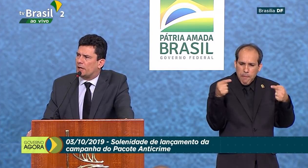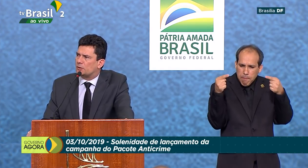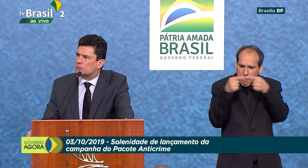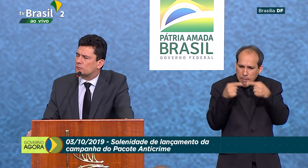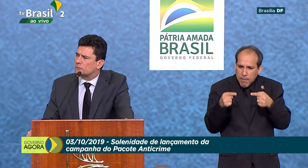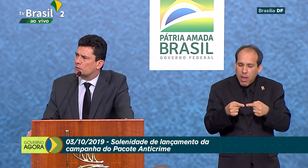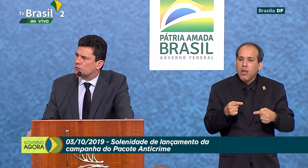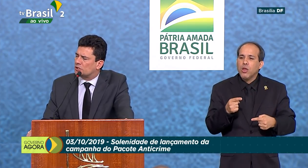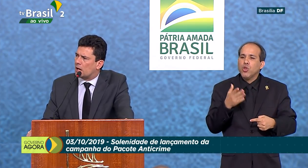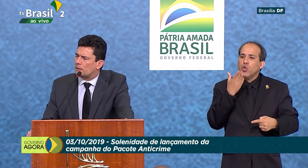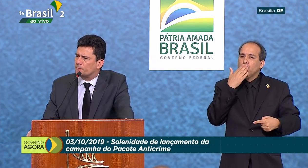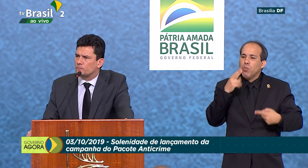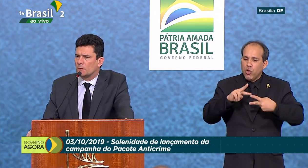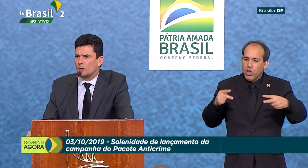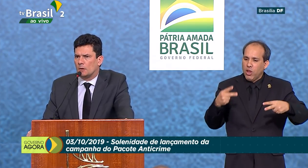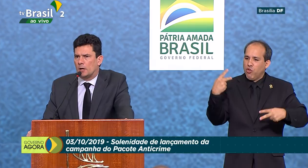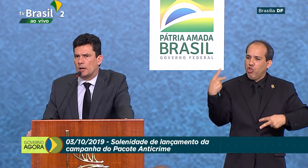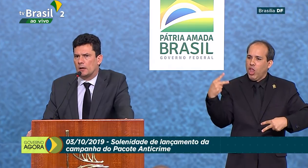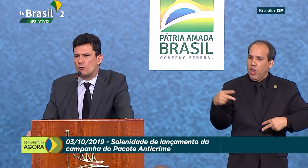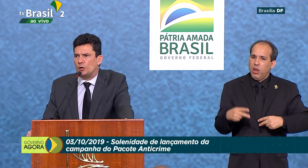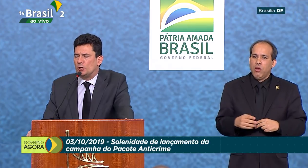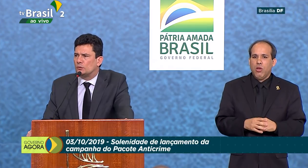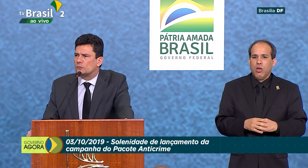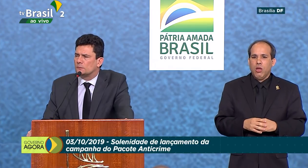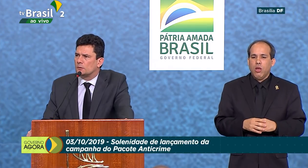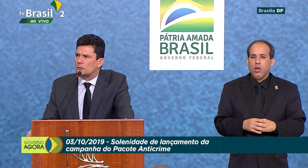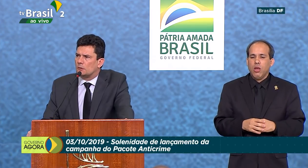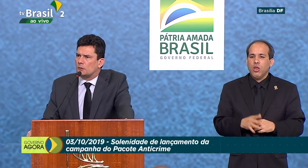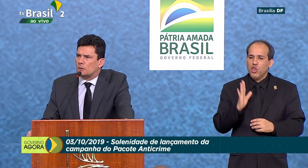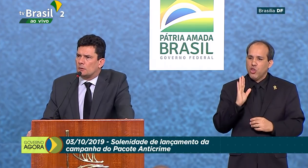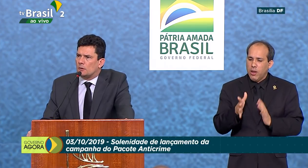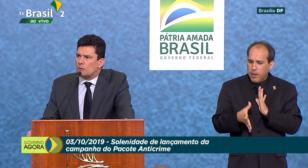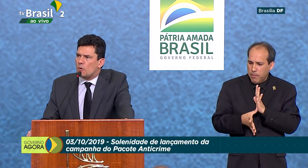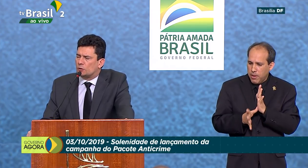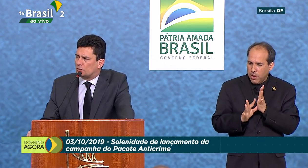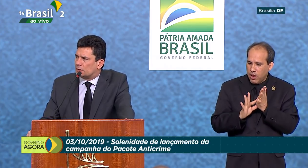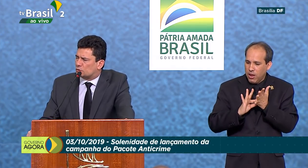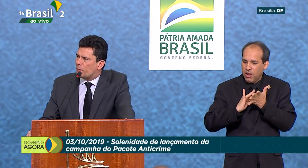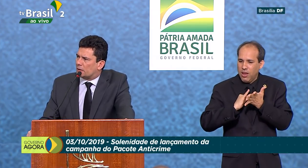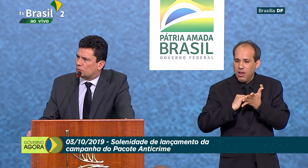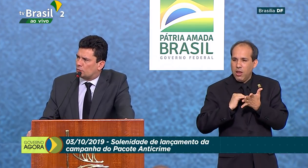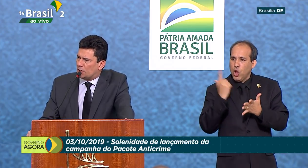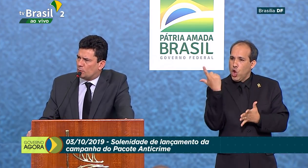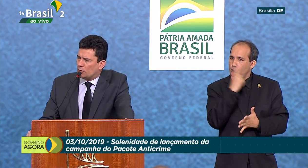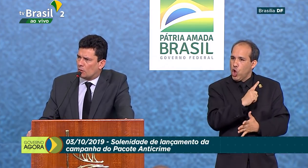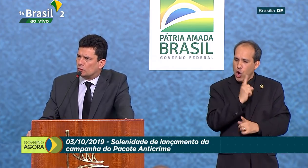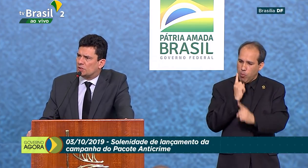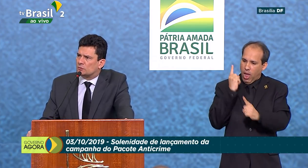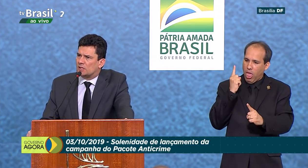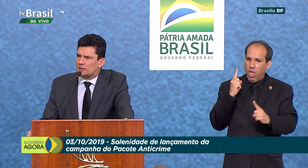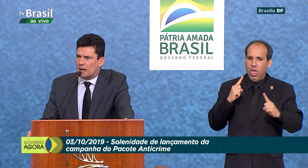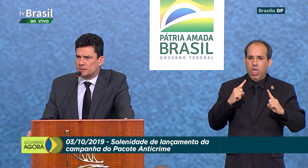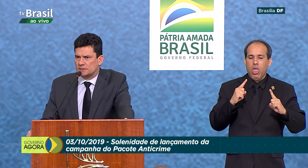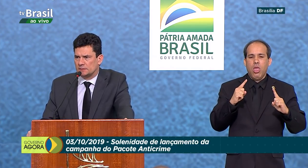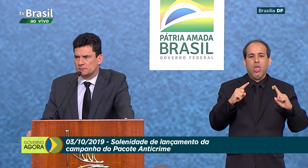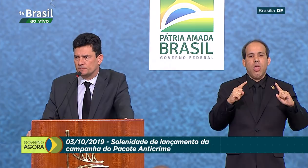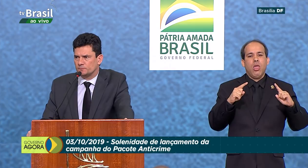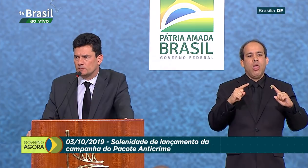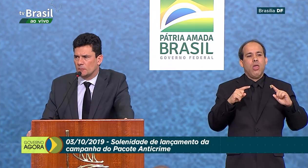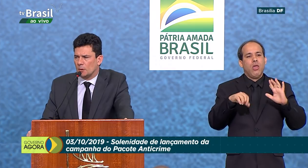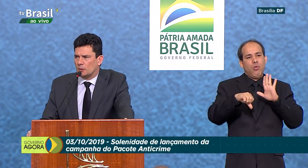perfil genético já colhido quando da descoberta do crime 11 anos